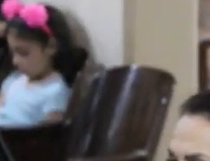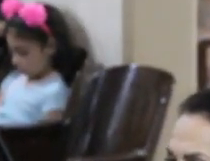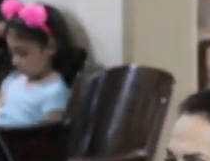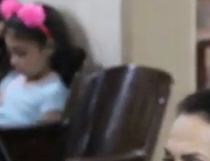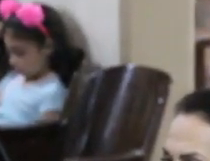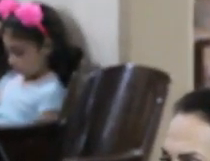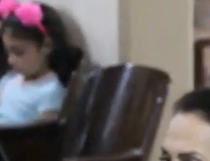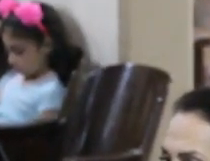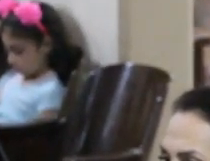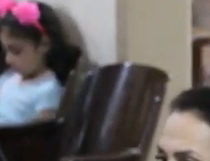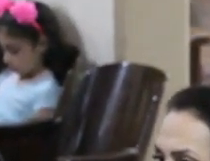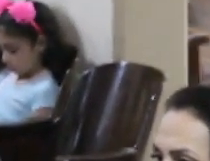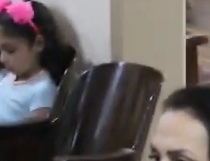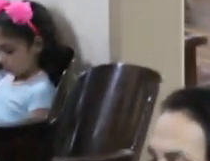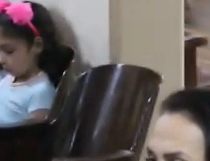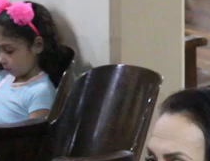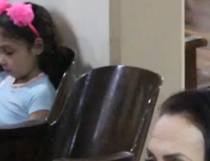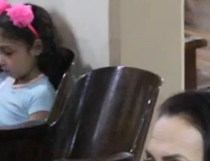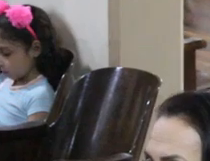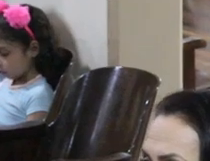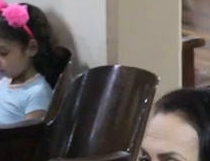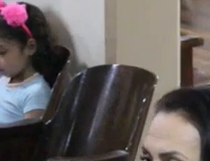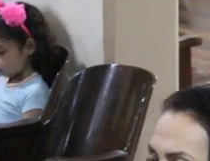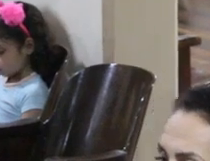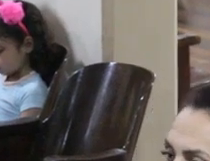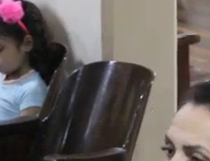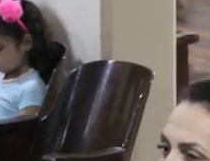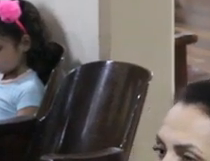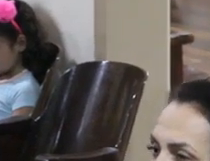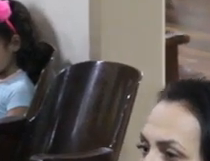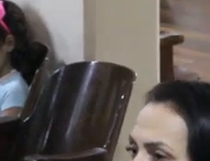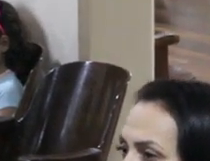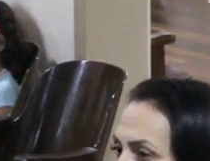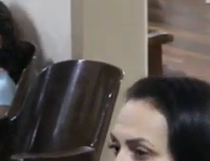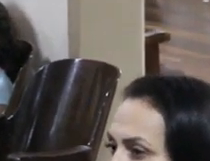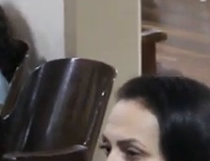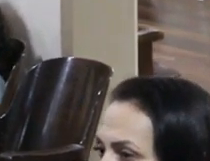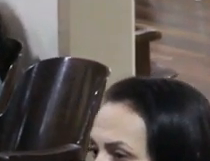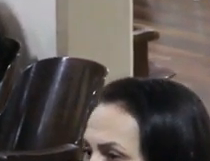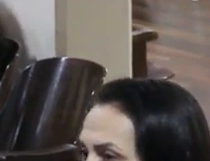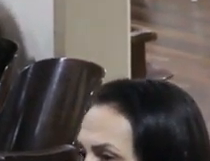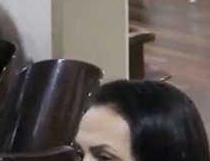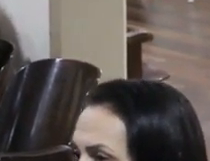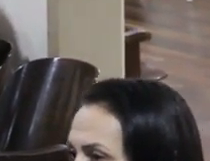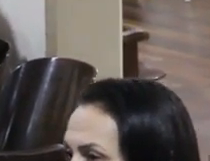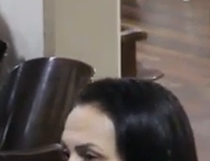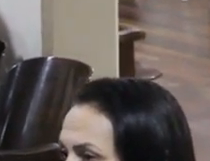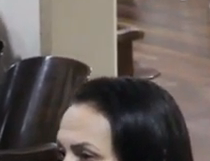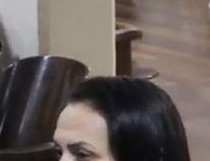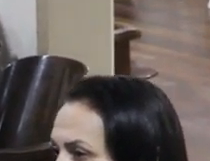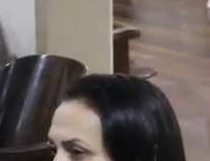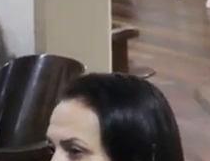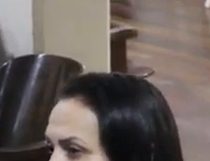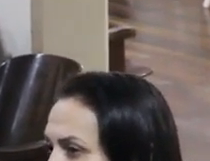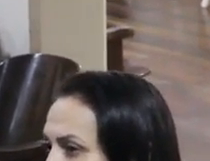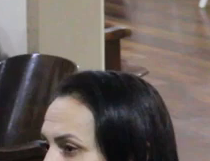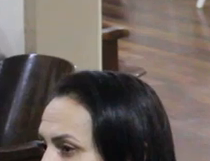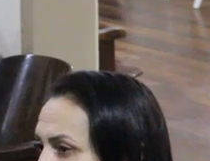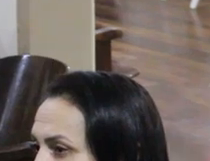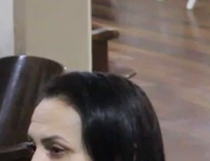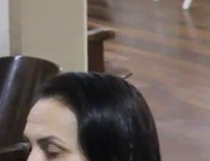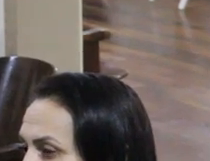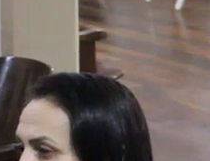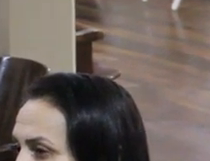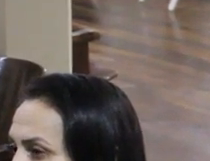um clube que, quem sabe da história desse clube de 1872, sofreu incêndio, foi reconstruído, foi abandonado,